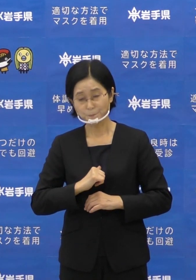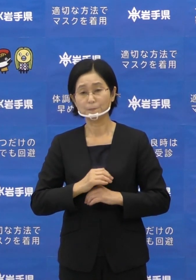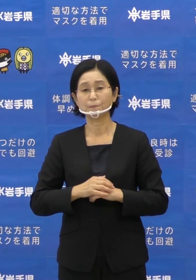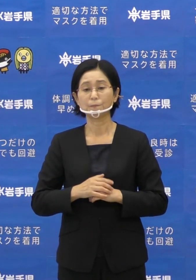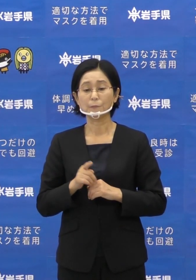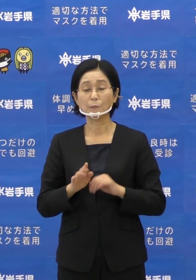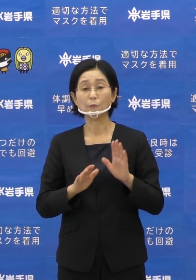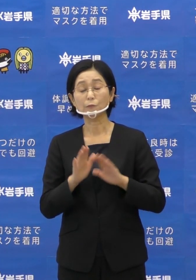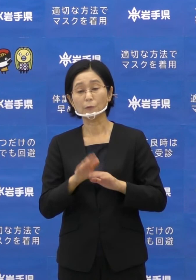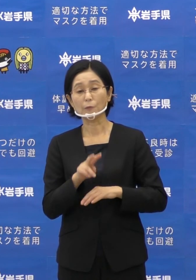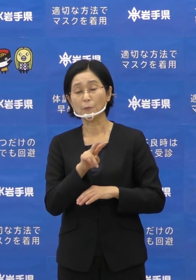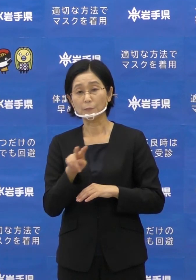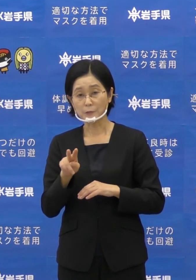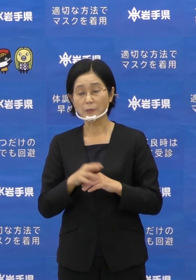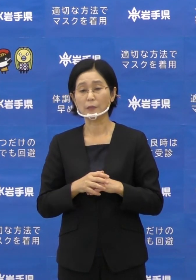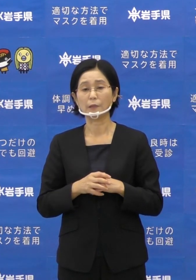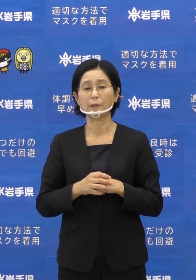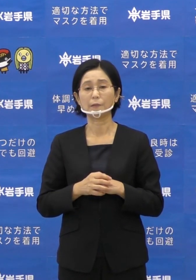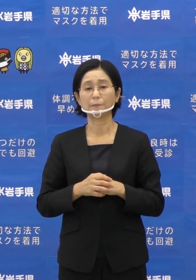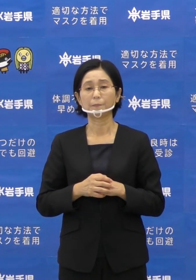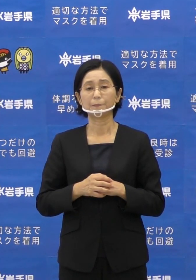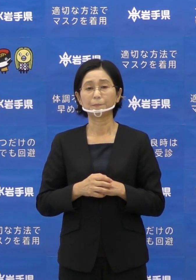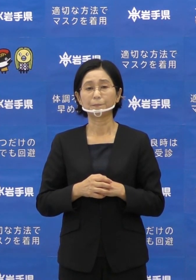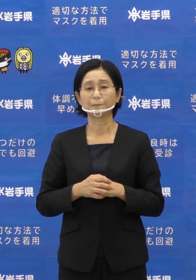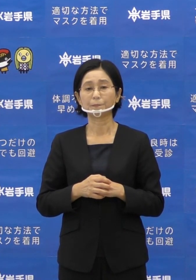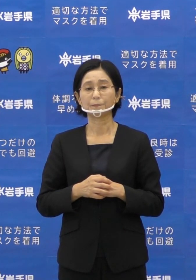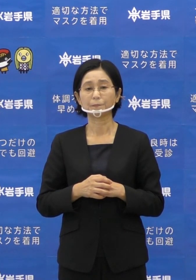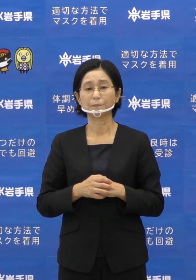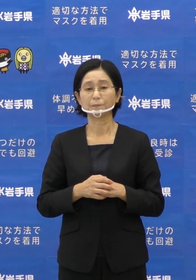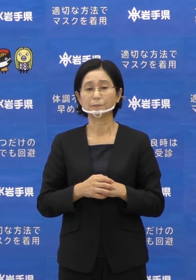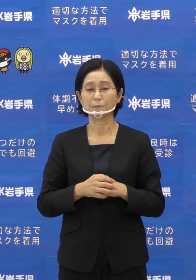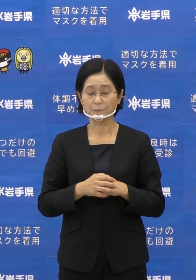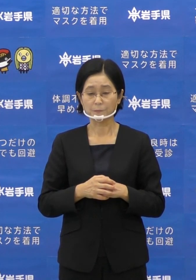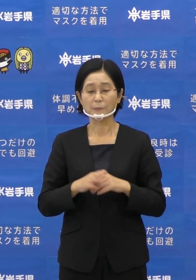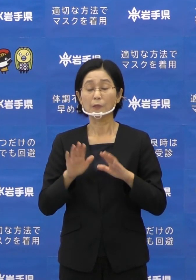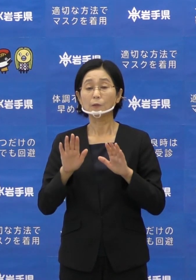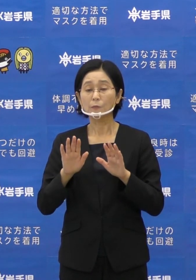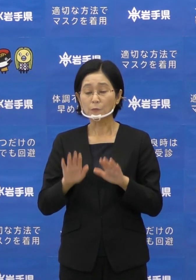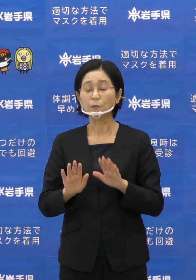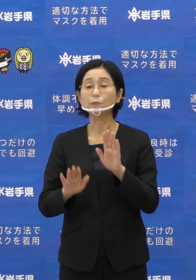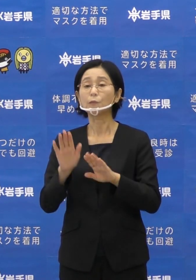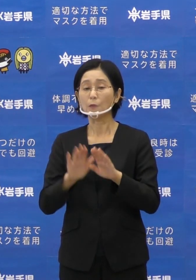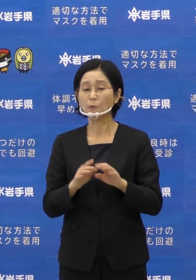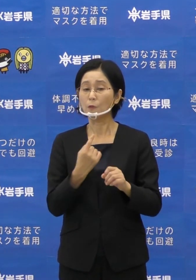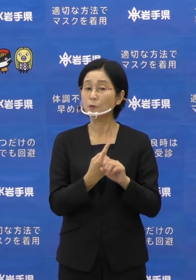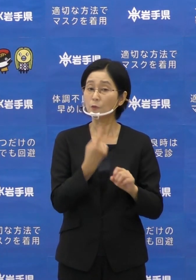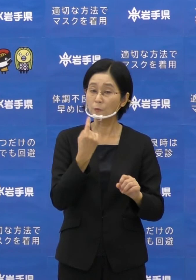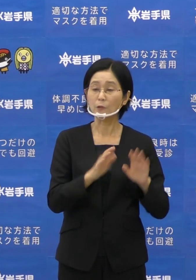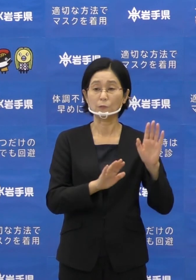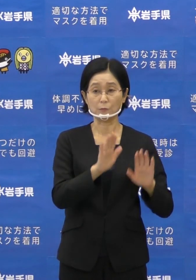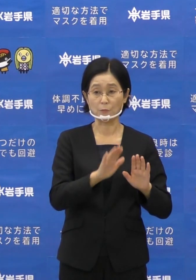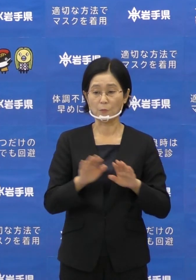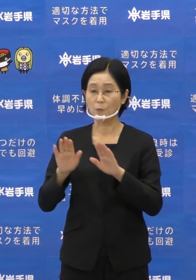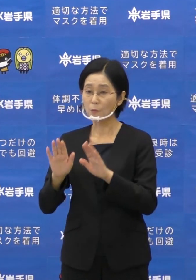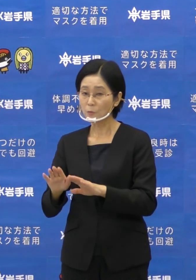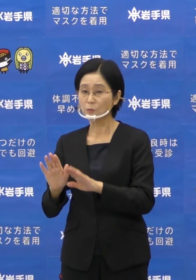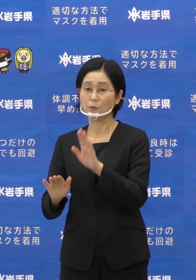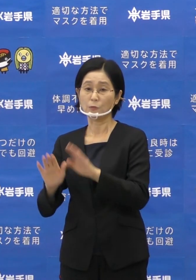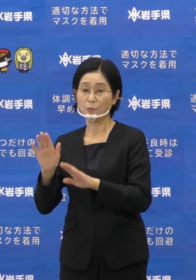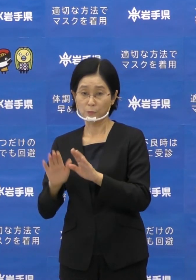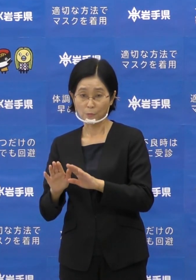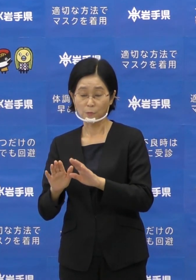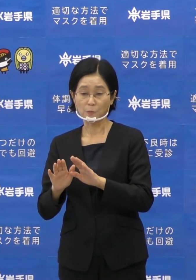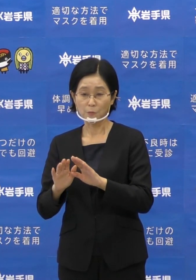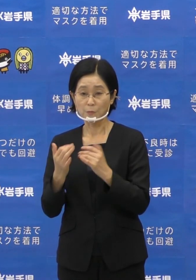日本全体としてこう去年より今年の方がこの人流が多くなっているにもかかわ